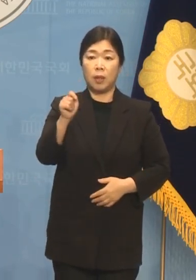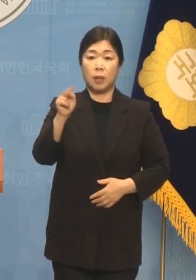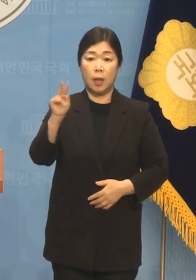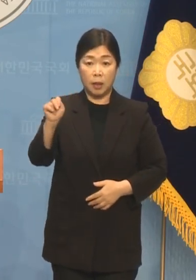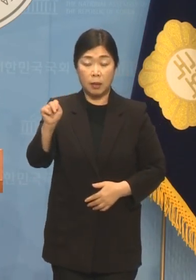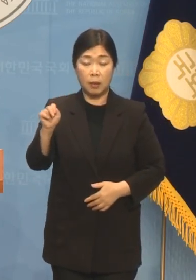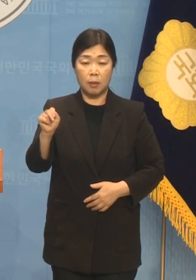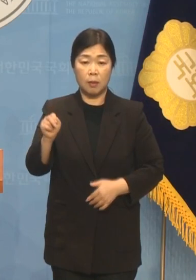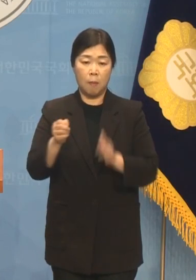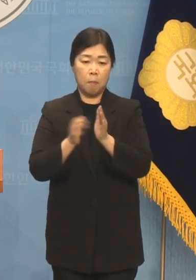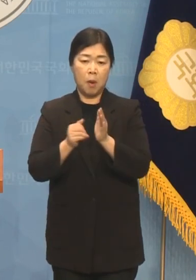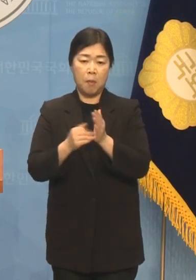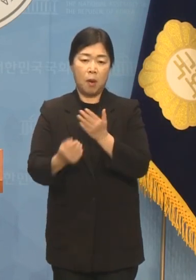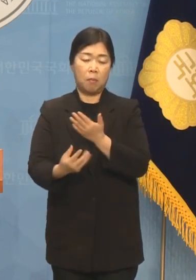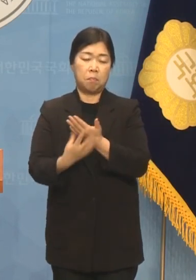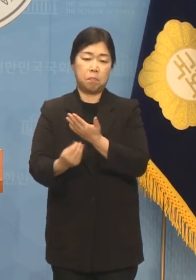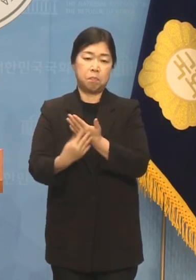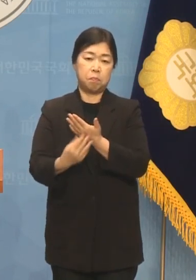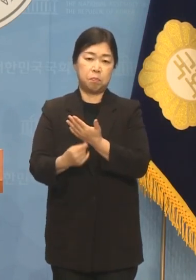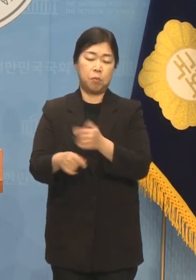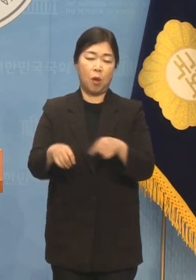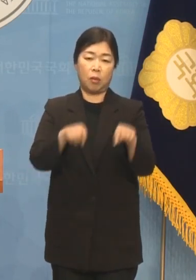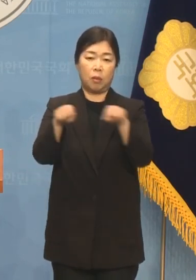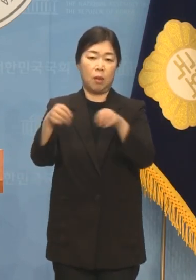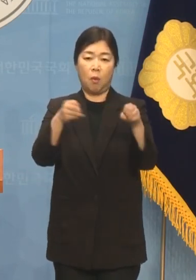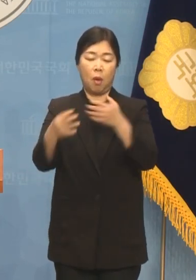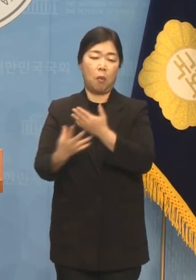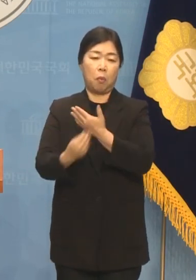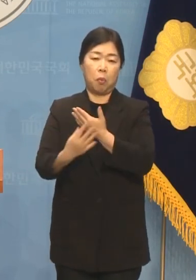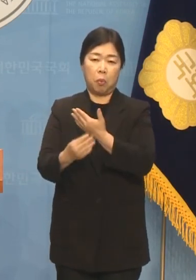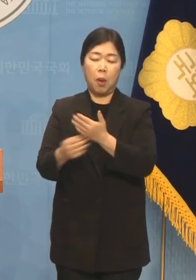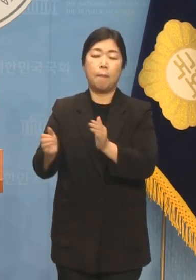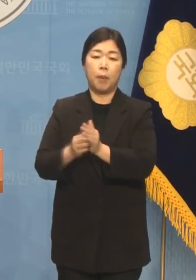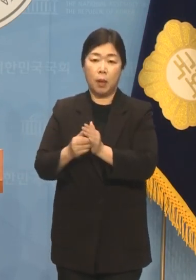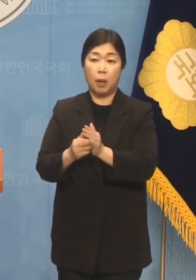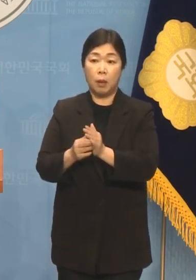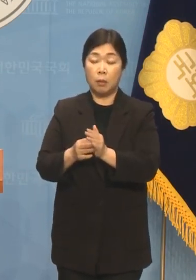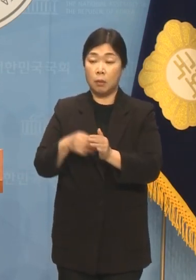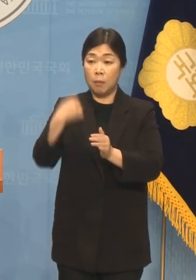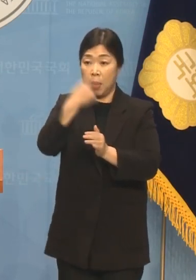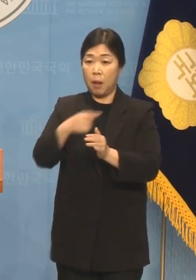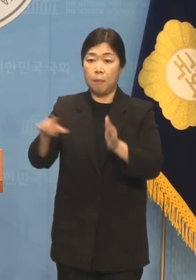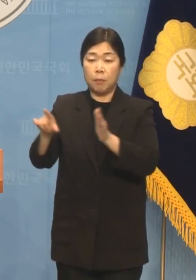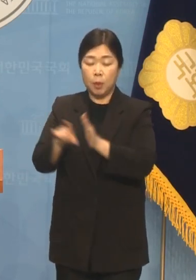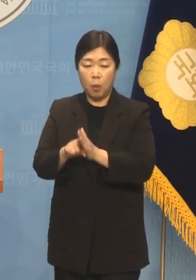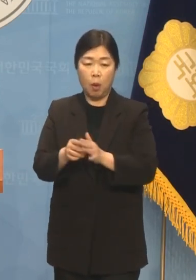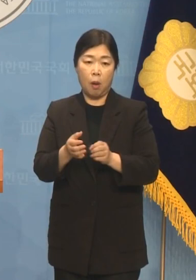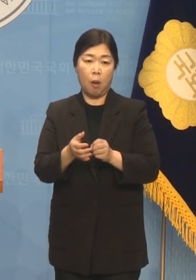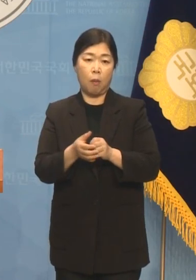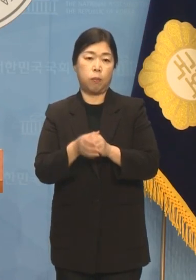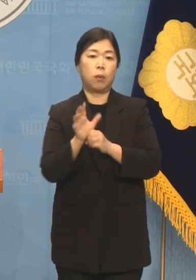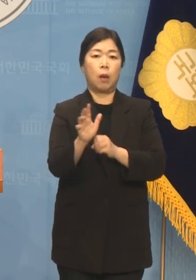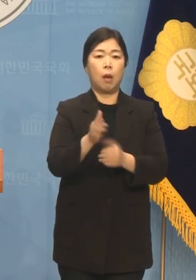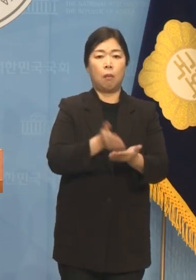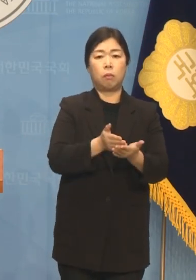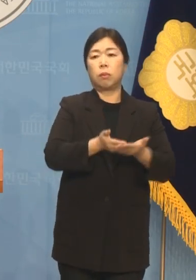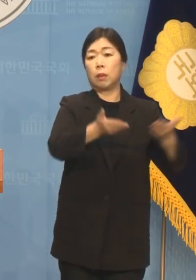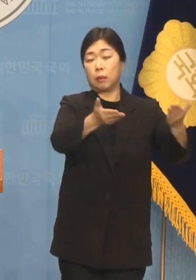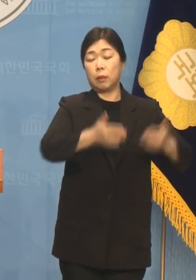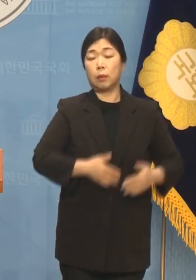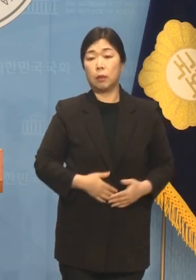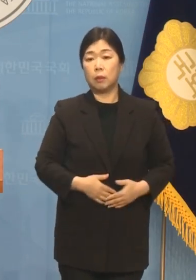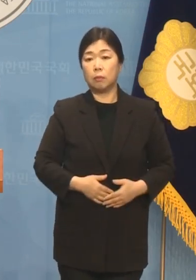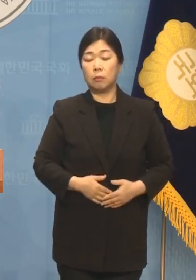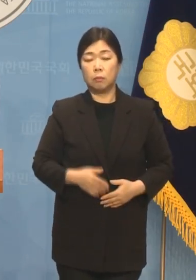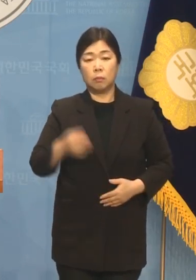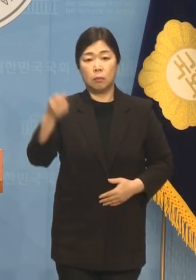인품을 가진 대부업자의 말만 믿고 왜곡 보도를 한 것입니다. 이모 씨의 이후 행보는